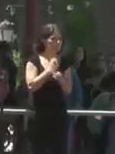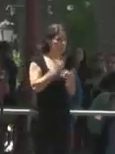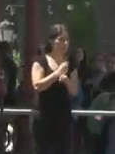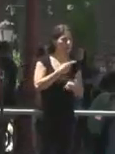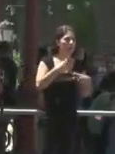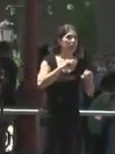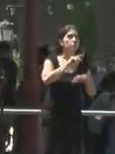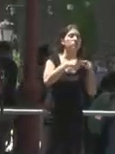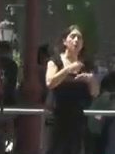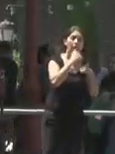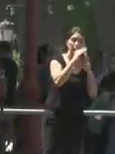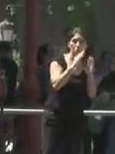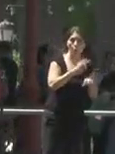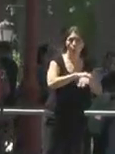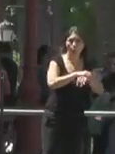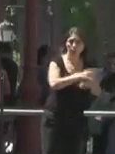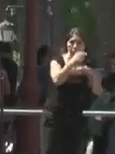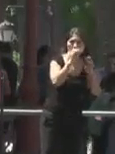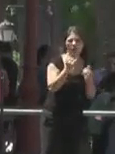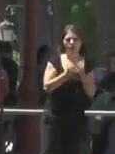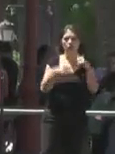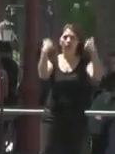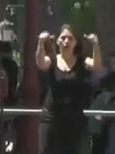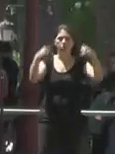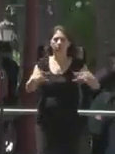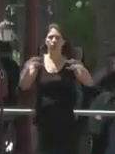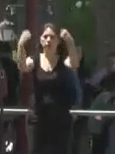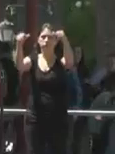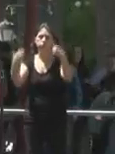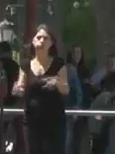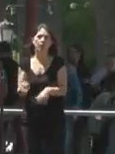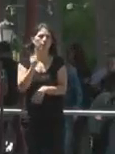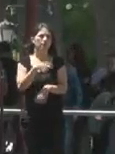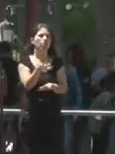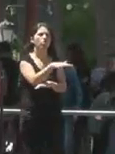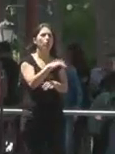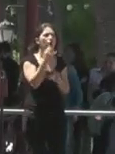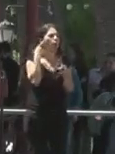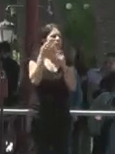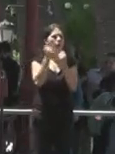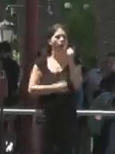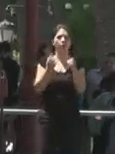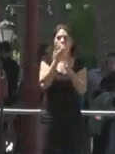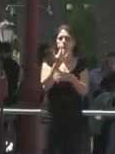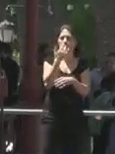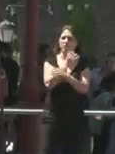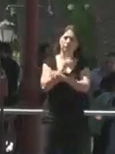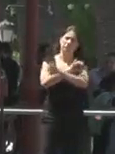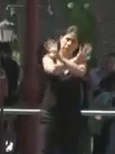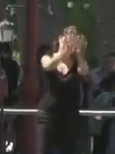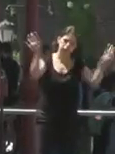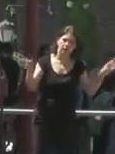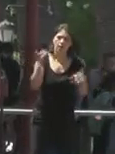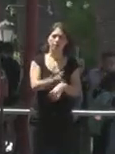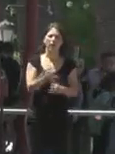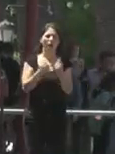estar con la familia o estar con los amigos para pegar carteles en la parada de autobús de su barrio, para difundir unos correos, para poner un puesto en la